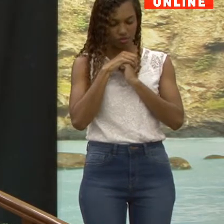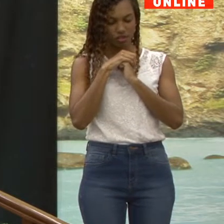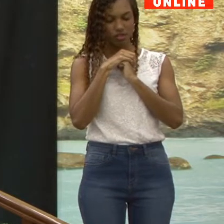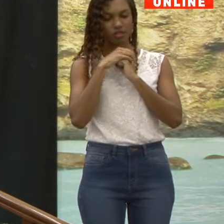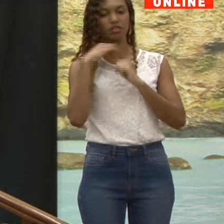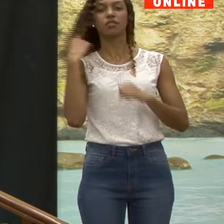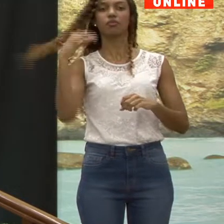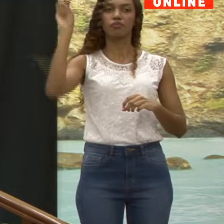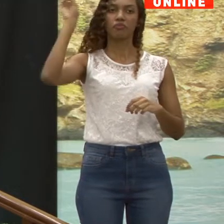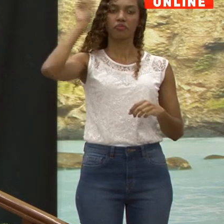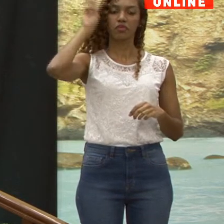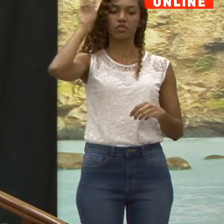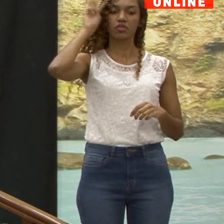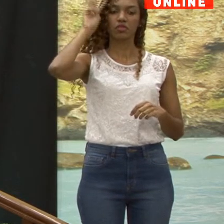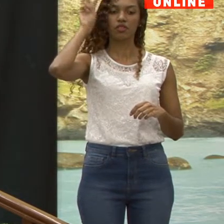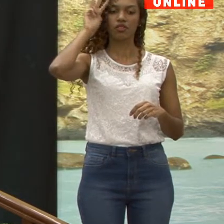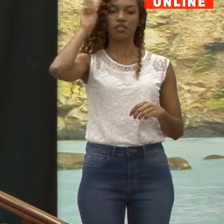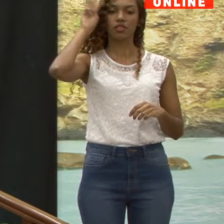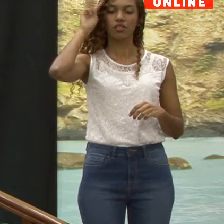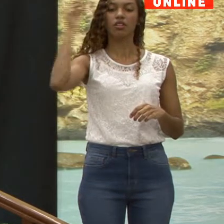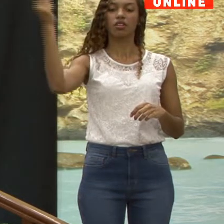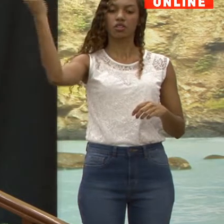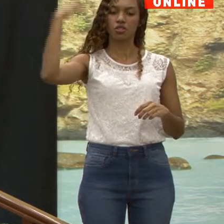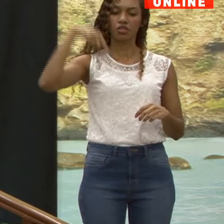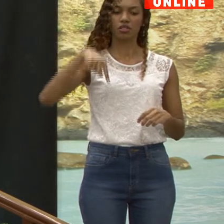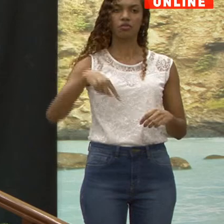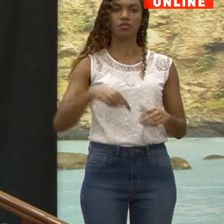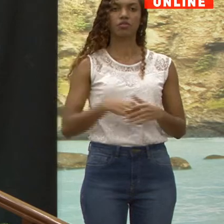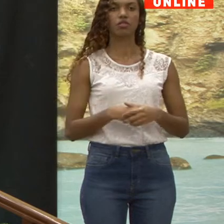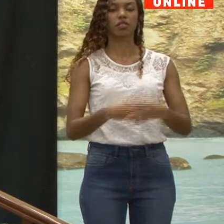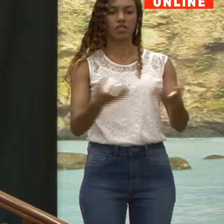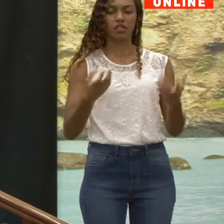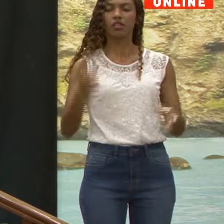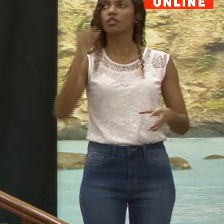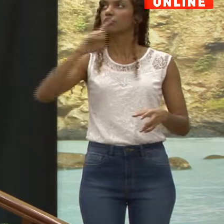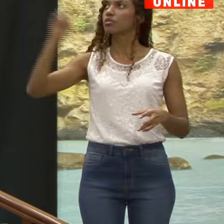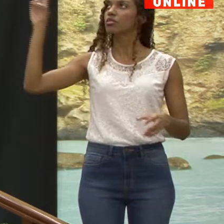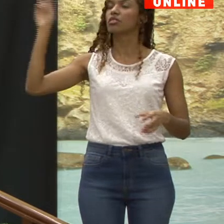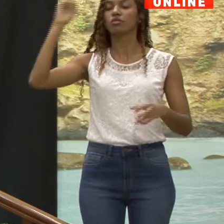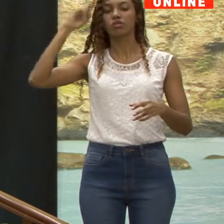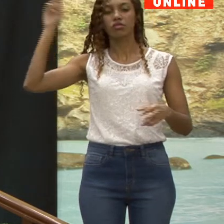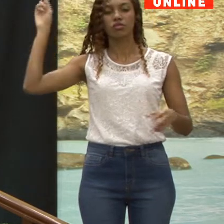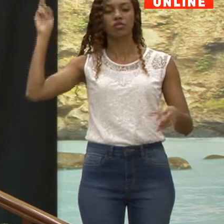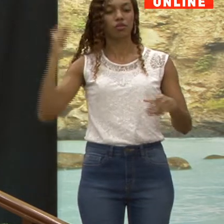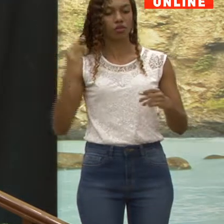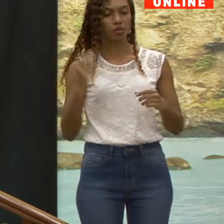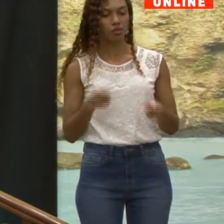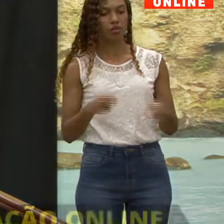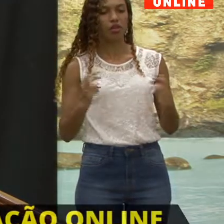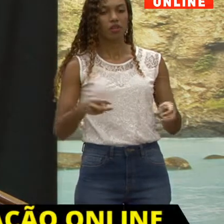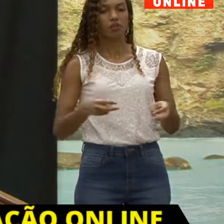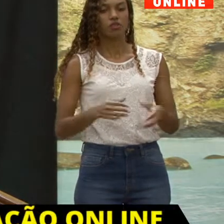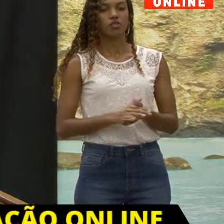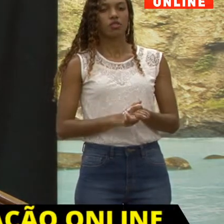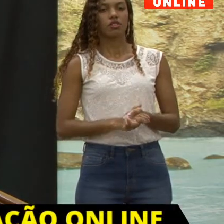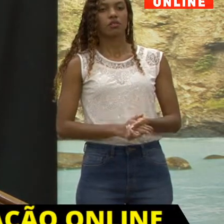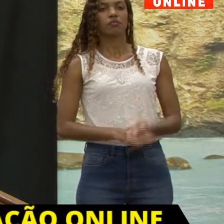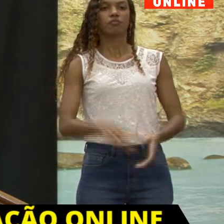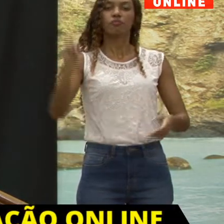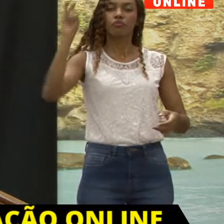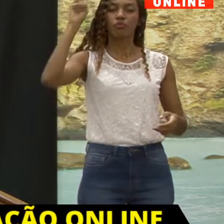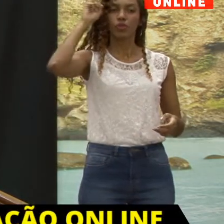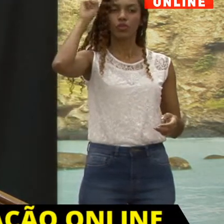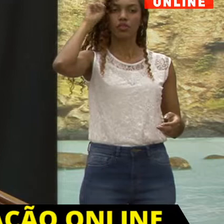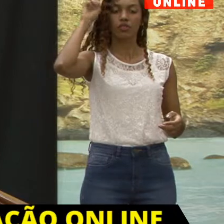Terça-feira, nós estaremos de volta aqui, querendo Deus, se o Senhor nos permitir. E na quinta-feira, pastor